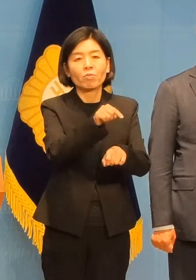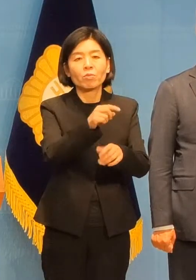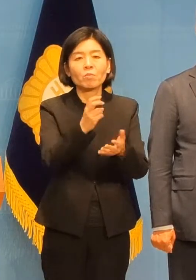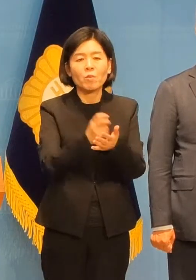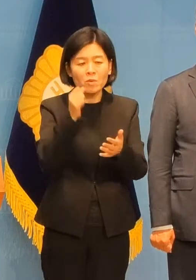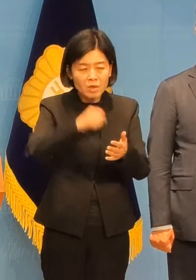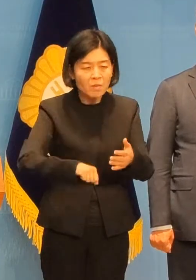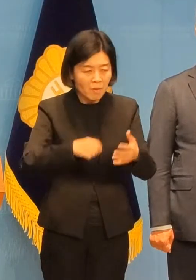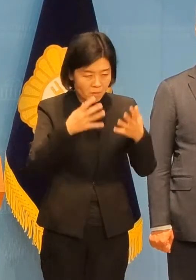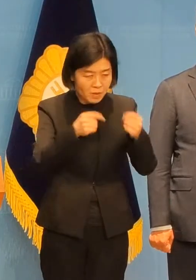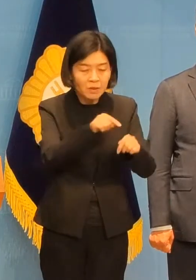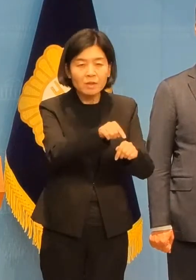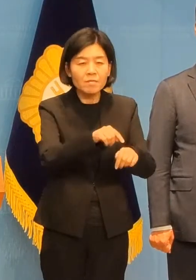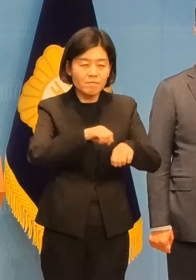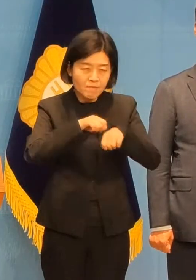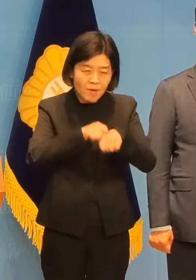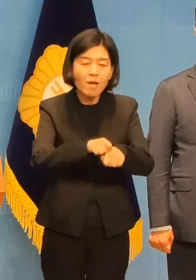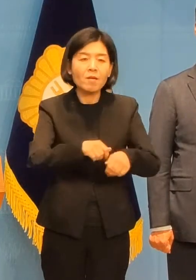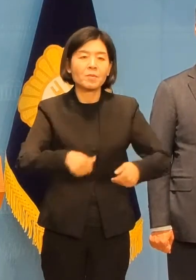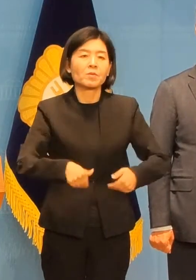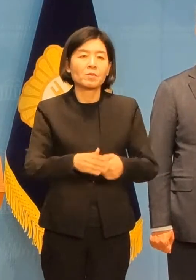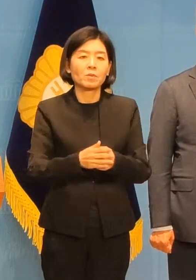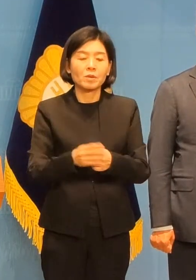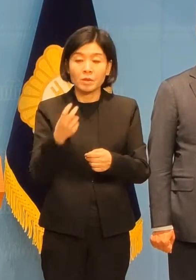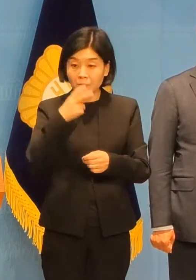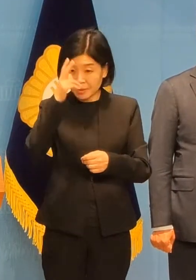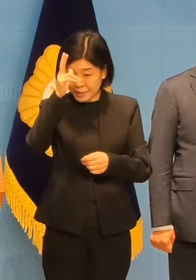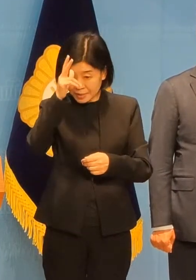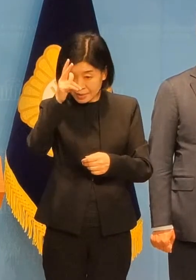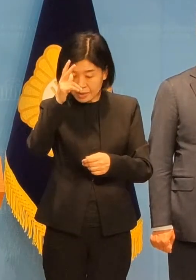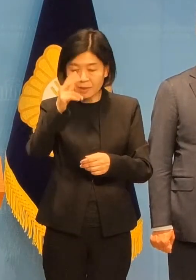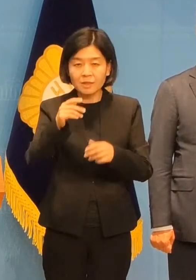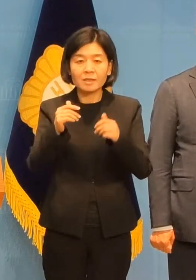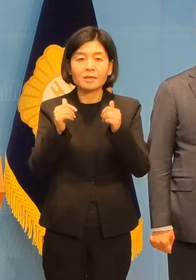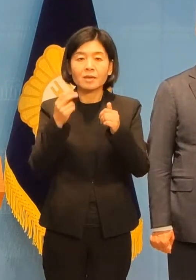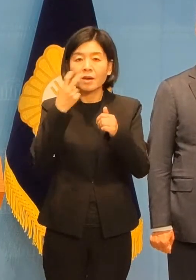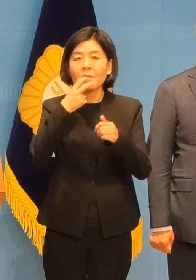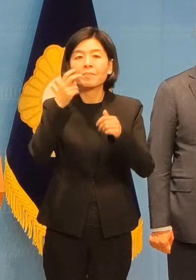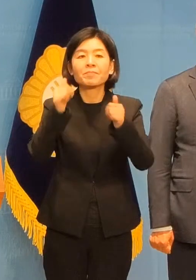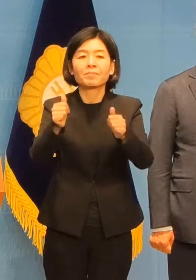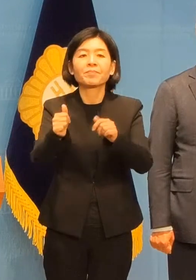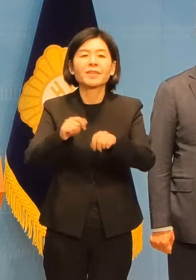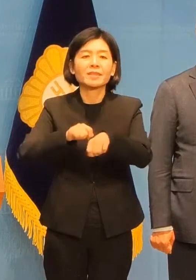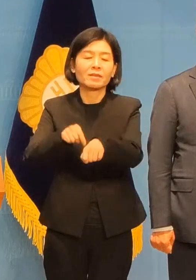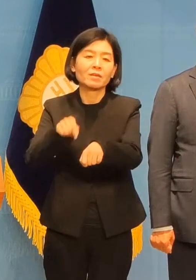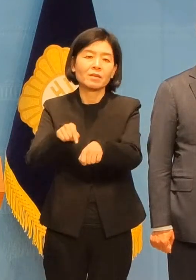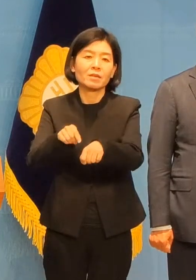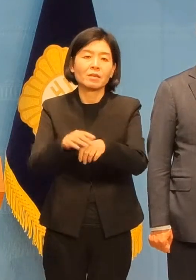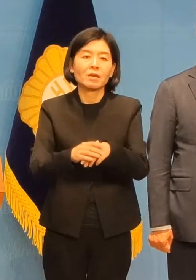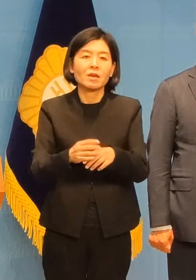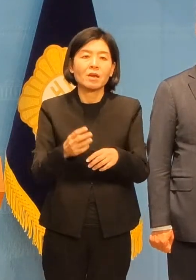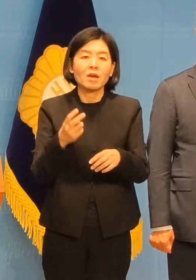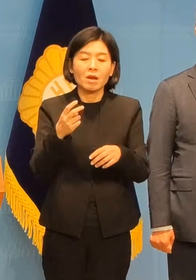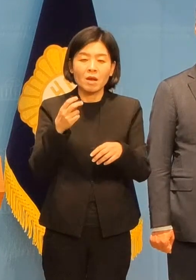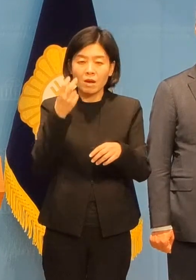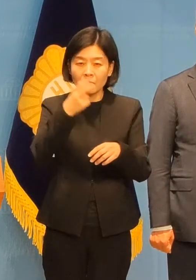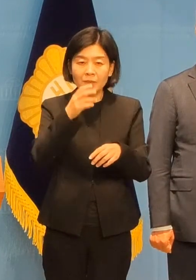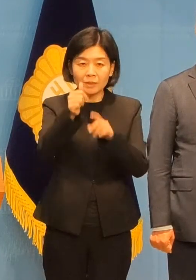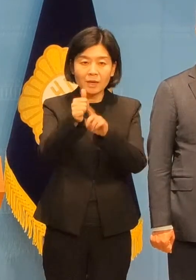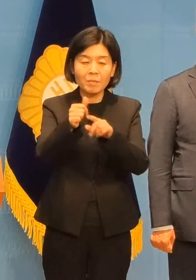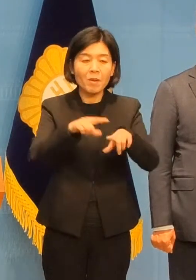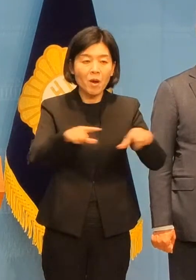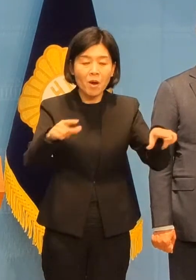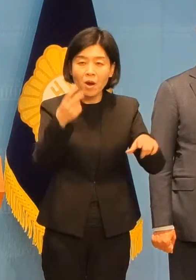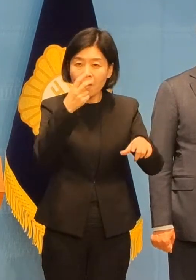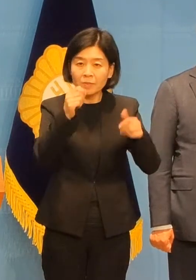조치가 필요합니다. 특히 검사의 징계와 관련하여 최근 검사장을 평검사로 인사 조치하는 것에